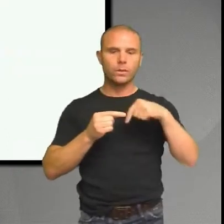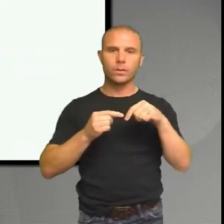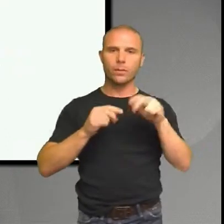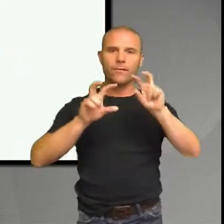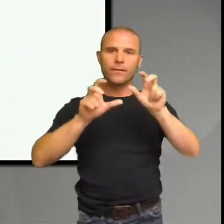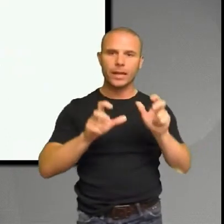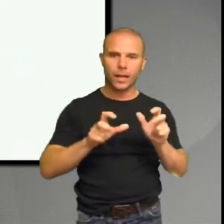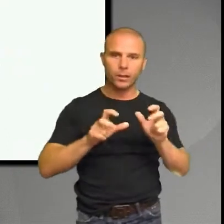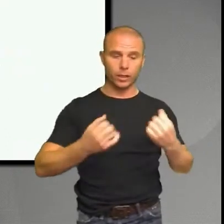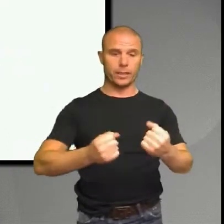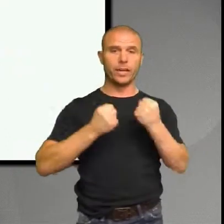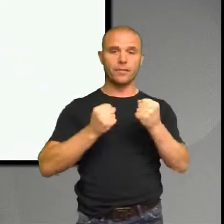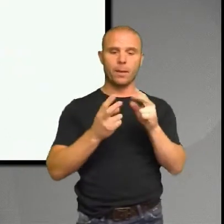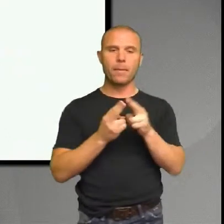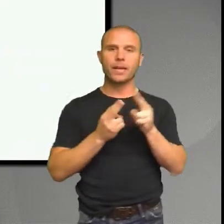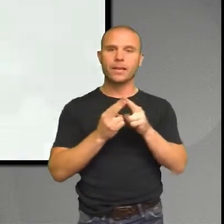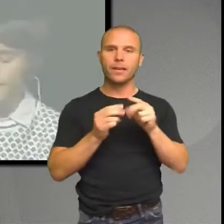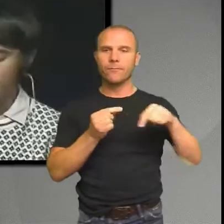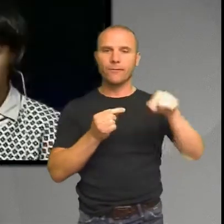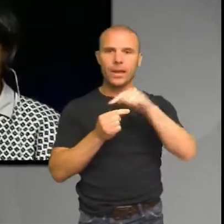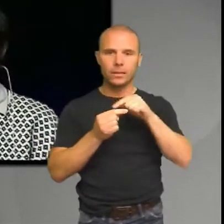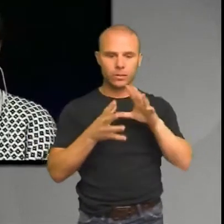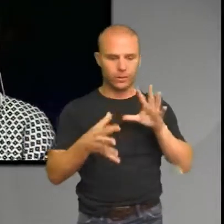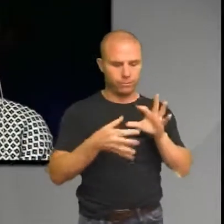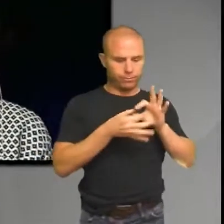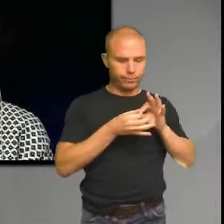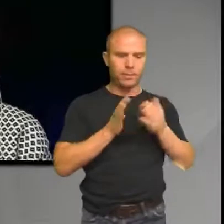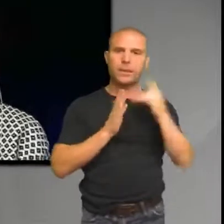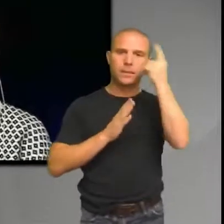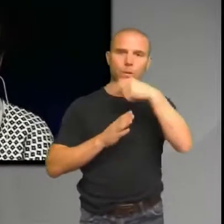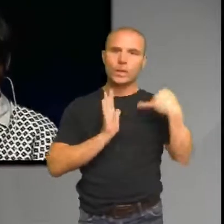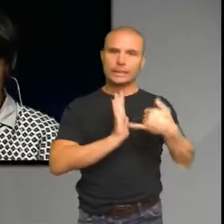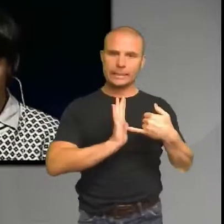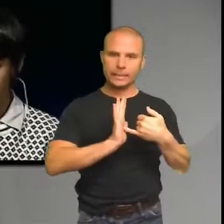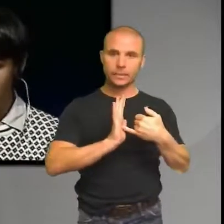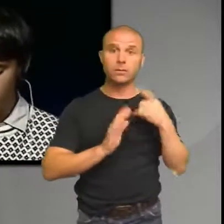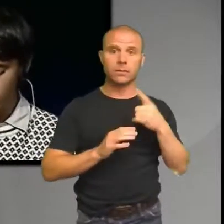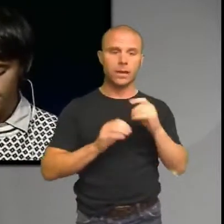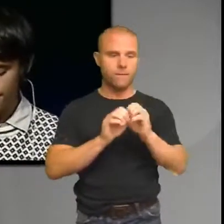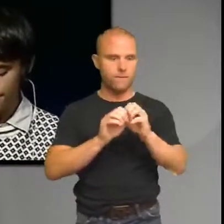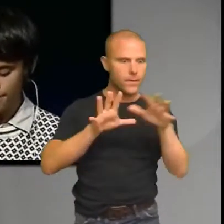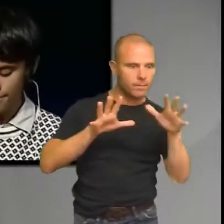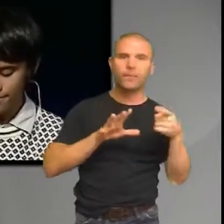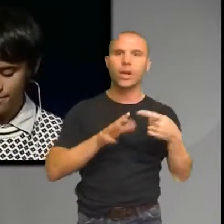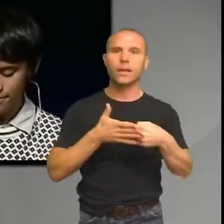kraftiga magnetfält förbinder solytan med solens inre. Dessa flammor benämns flares.